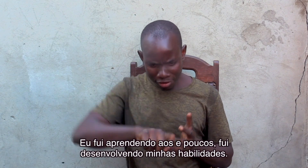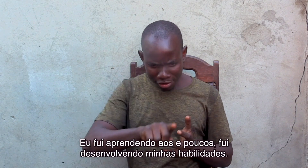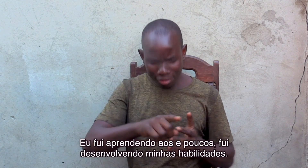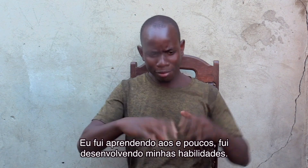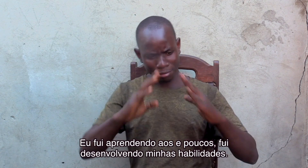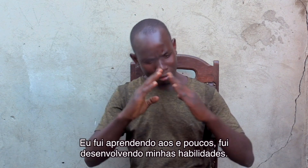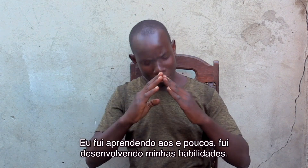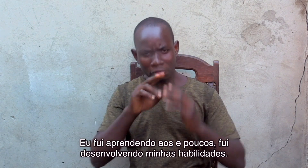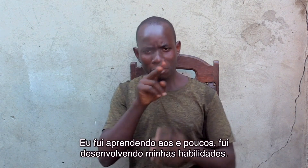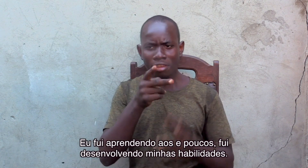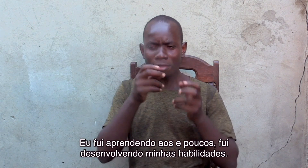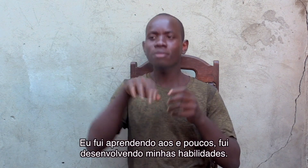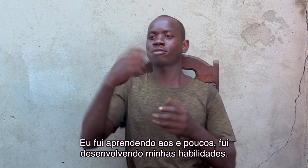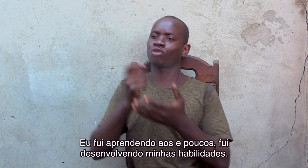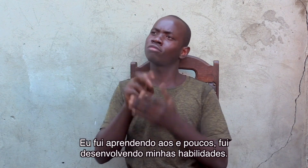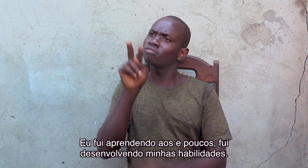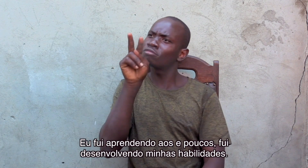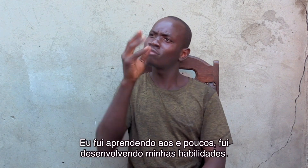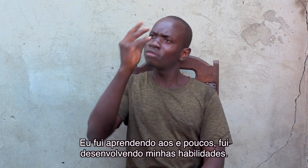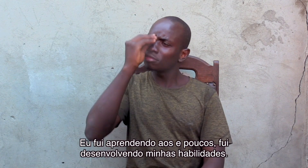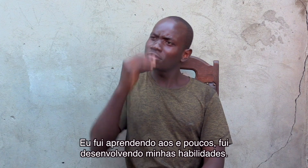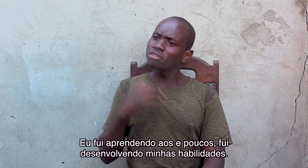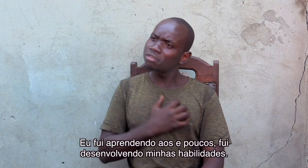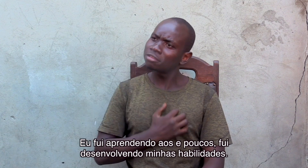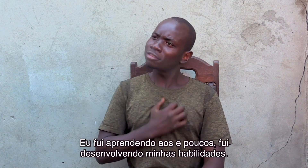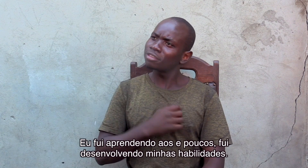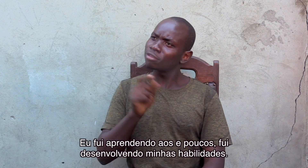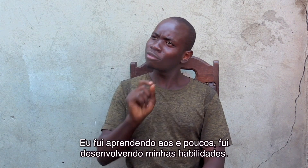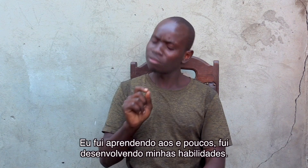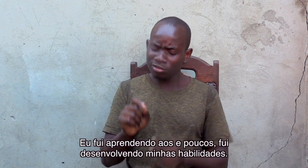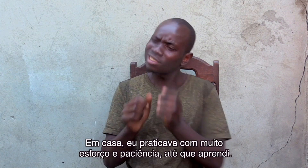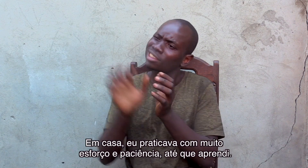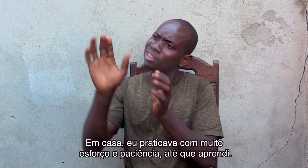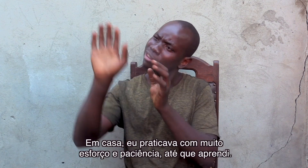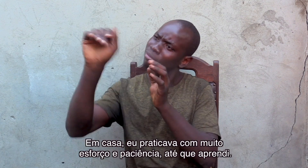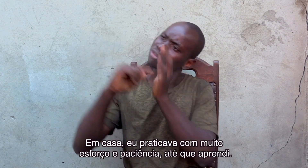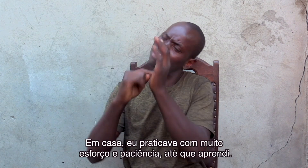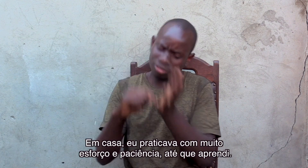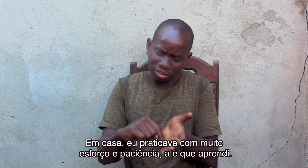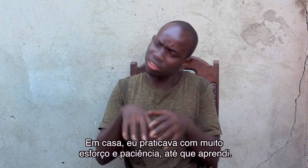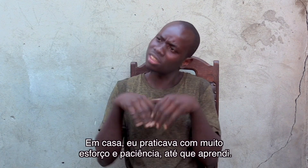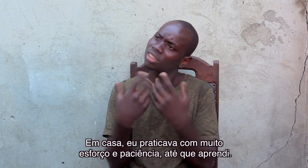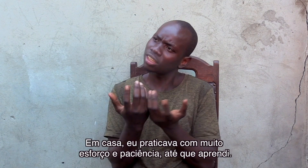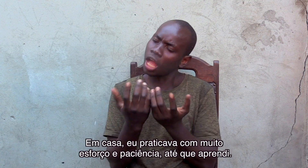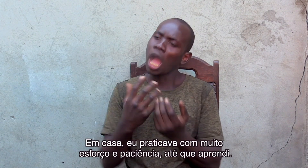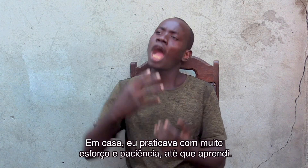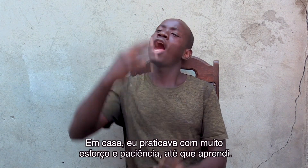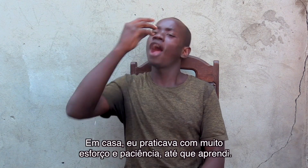fui aprendendo aos poucos, fui desenvolvendo minhas habilidades. Em casa, eu praticava com muito esforço e